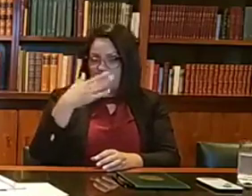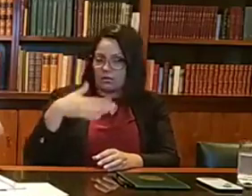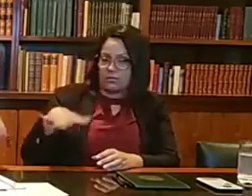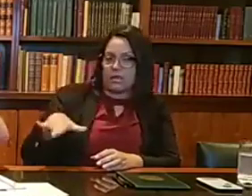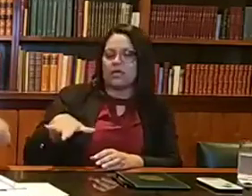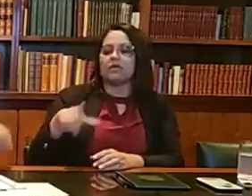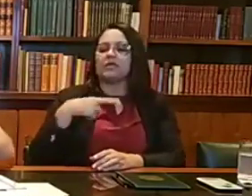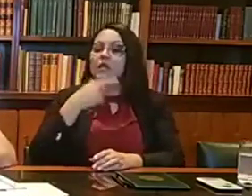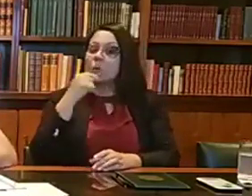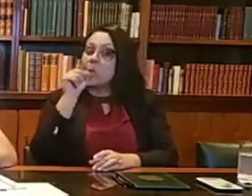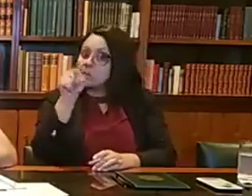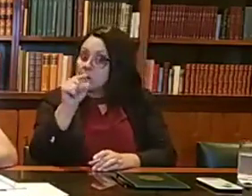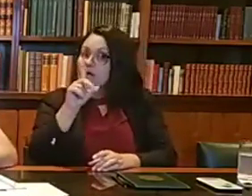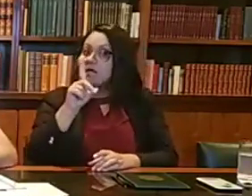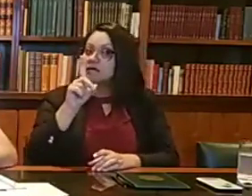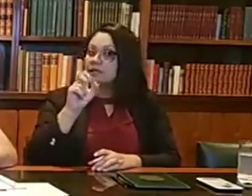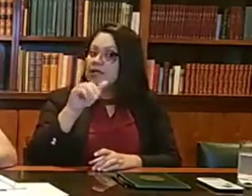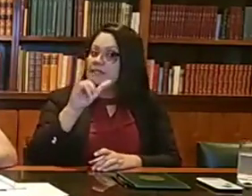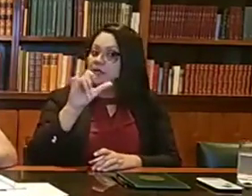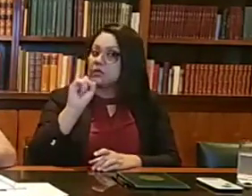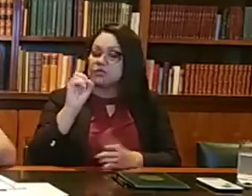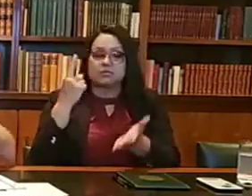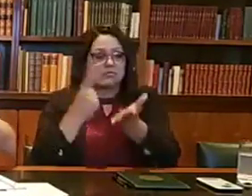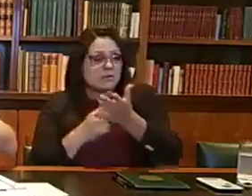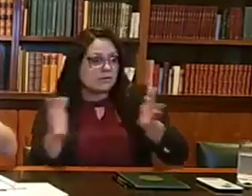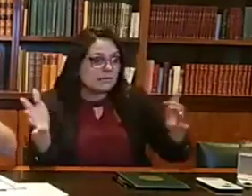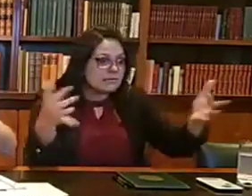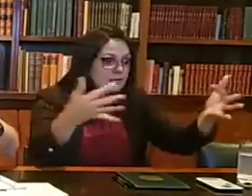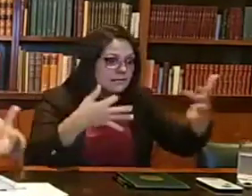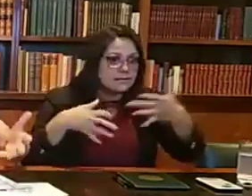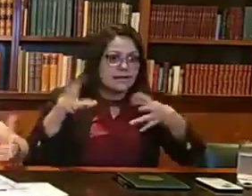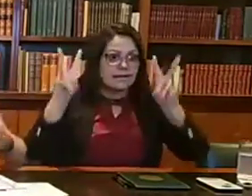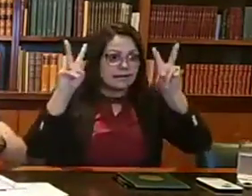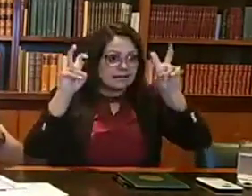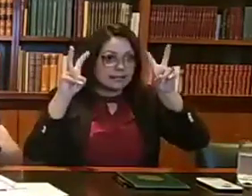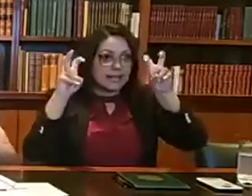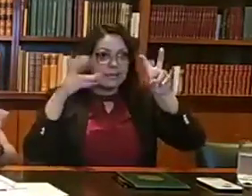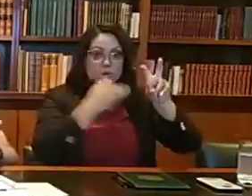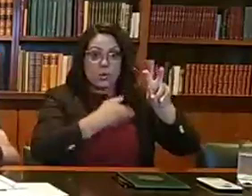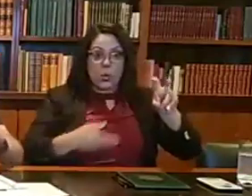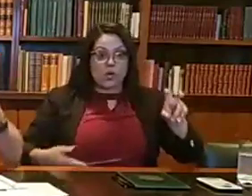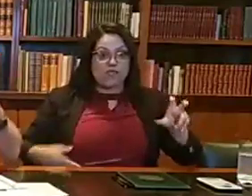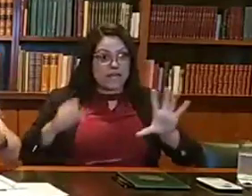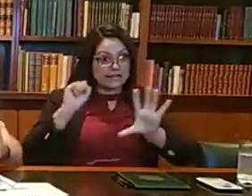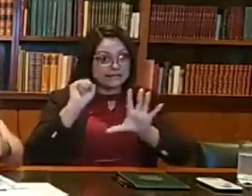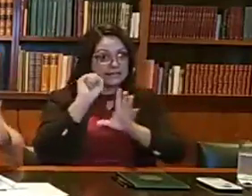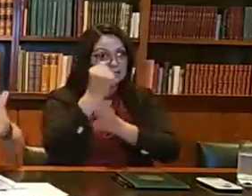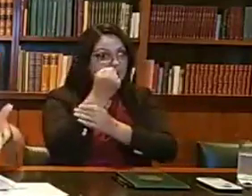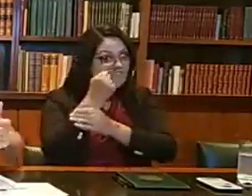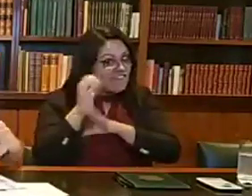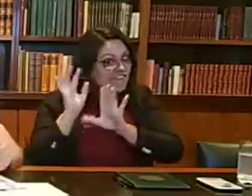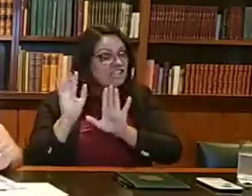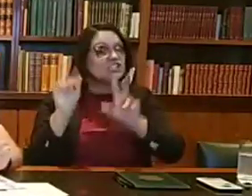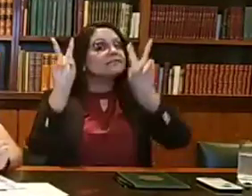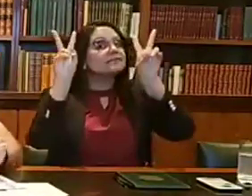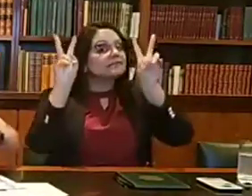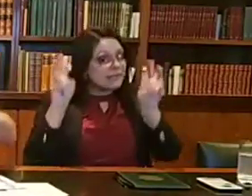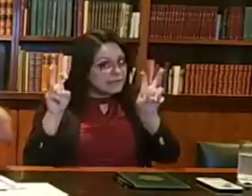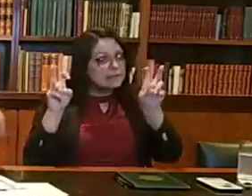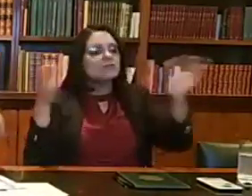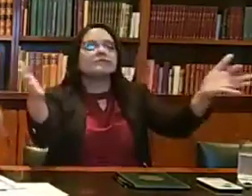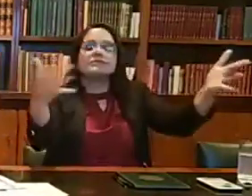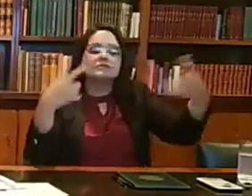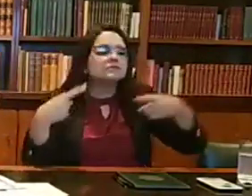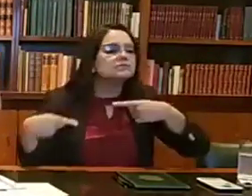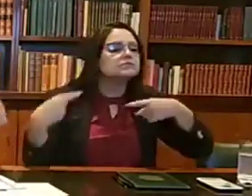pessoal simpático às causas que o governo defende, agora não é candidato a nada, né? O governo defende.